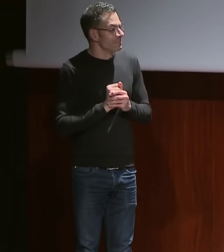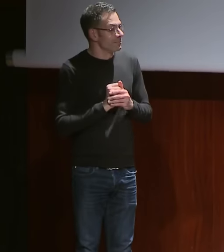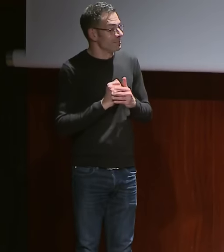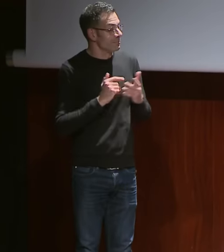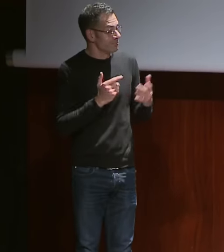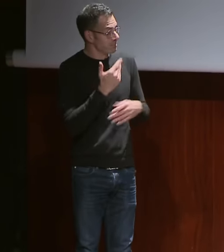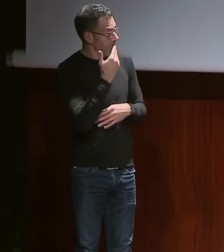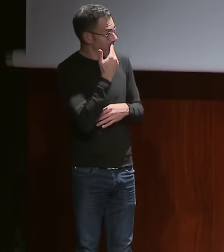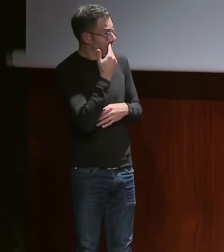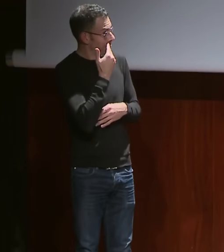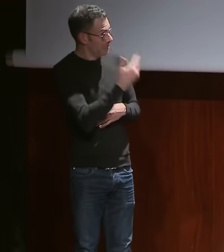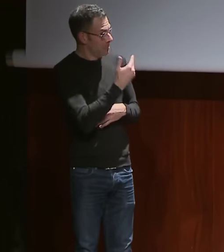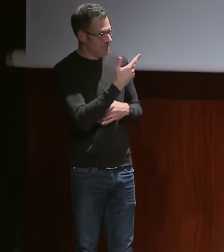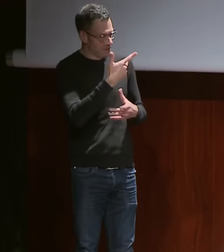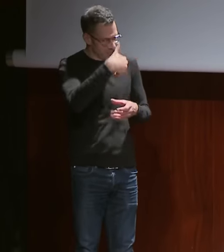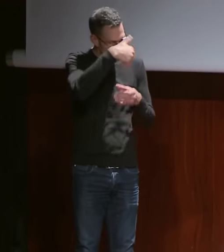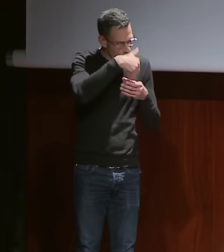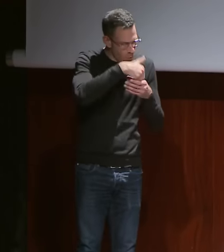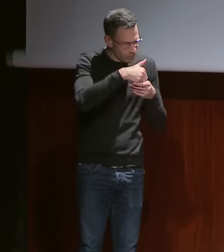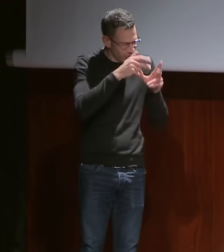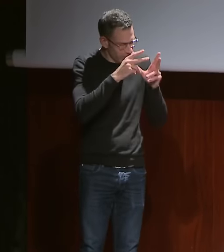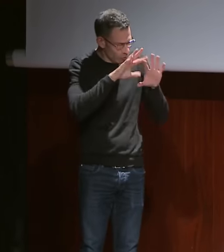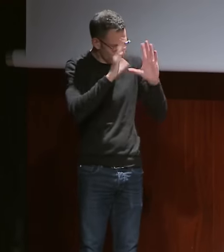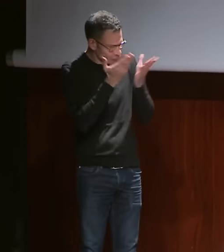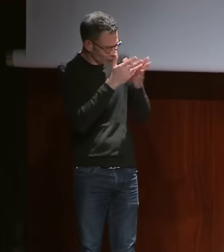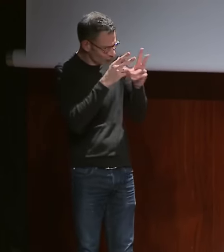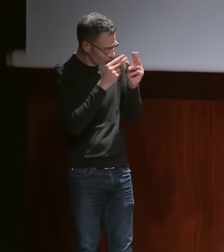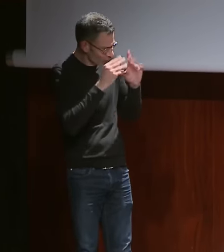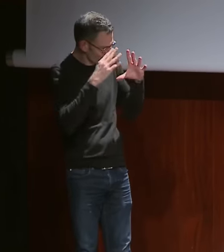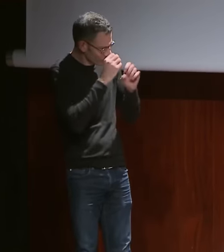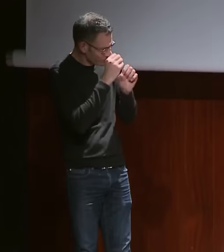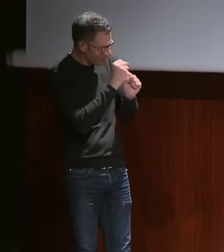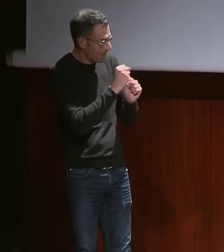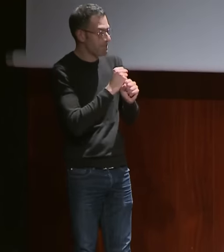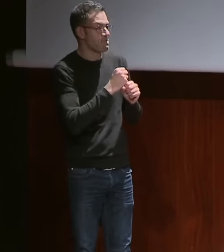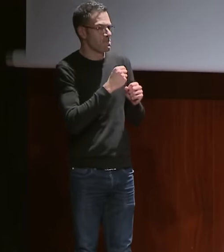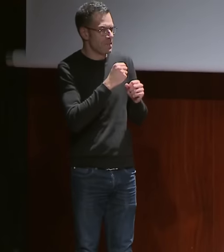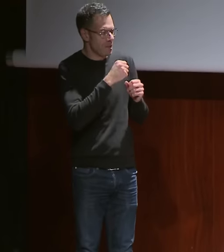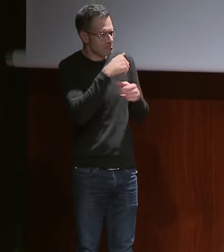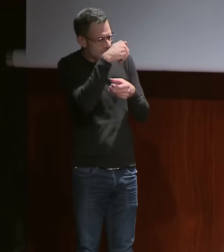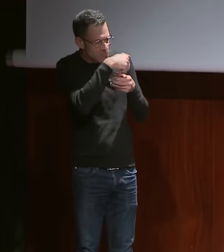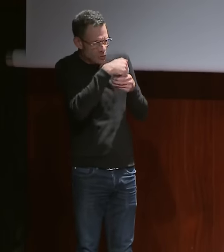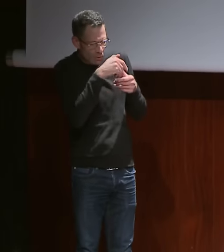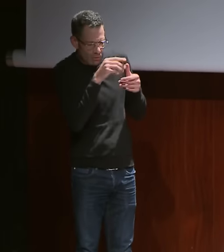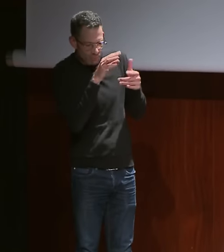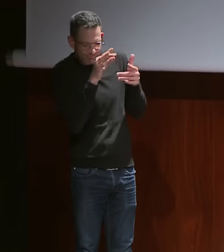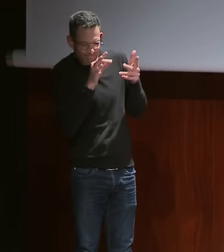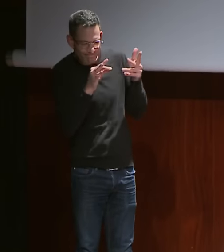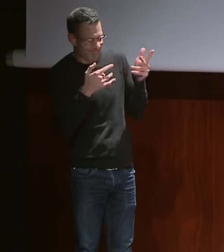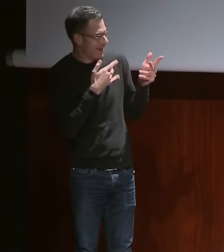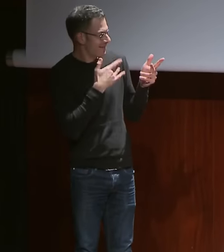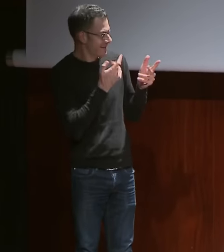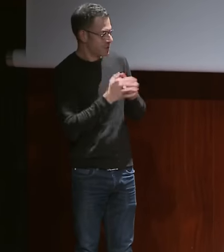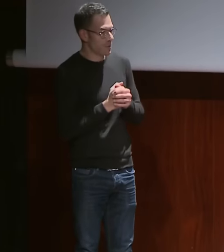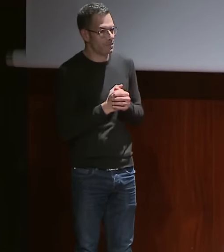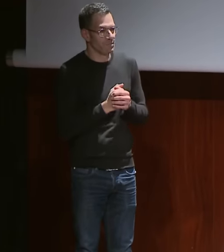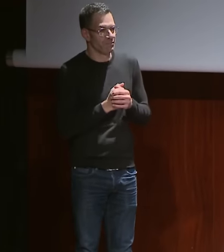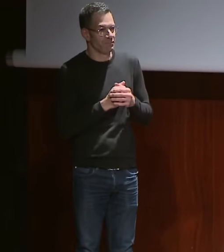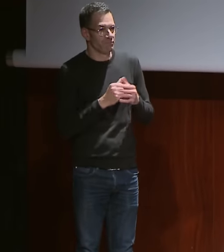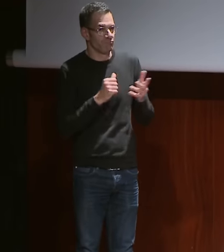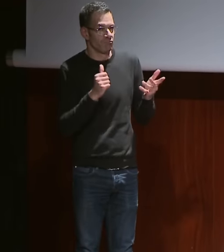Merci de nous avoir donné un aperçu de son contenu. Plusieurs choses m'ont intéressée. Alors d'abord cette question du